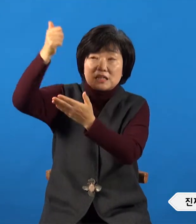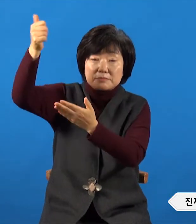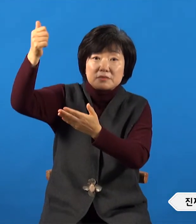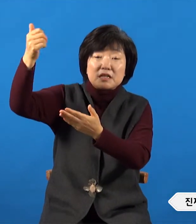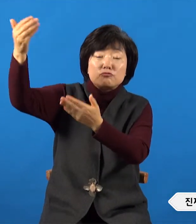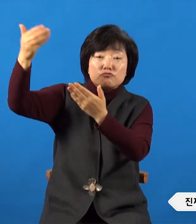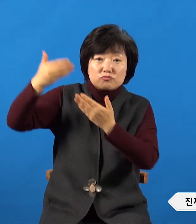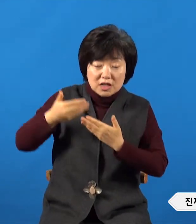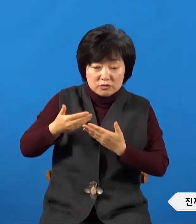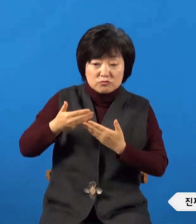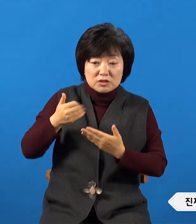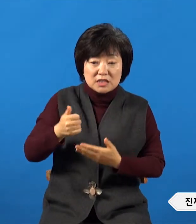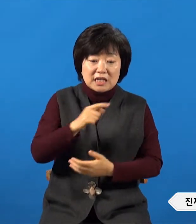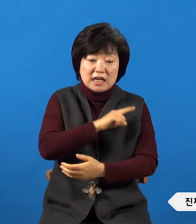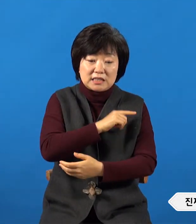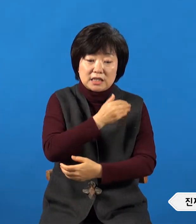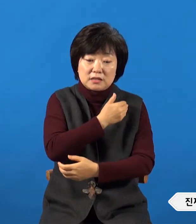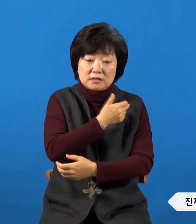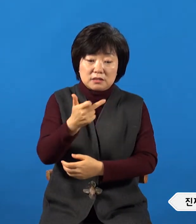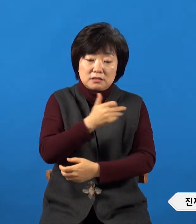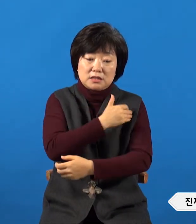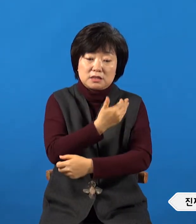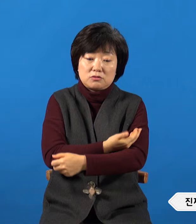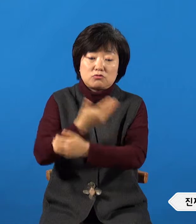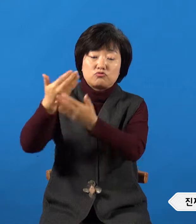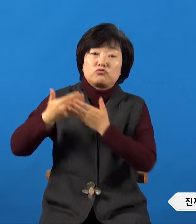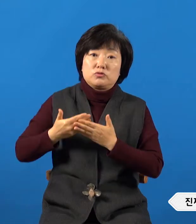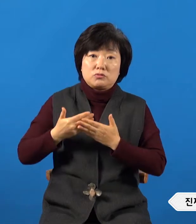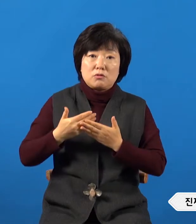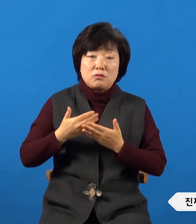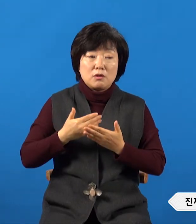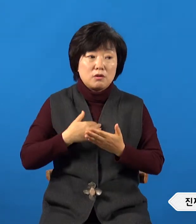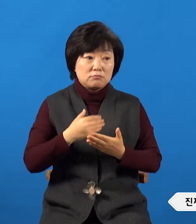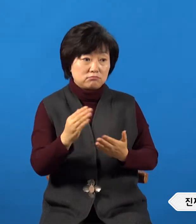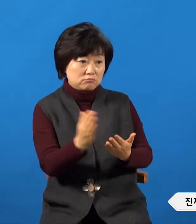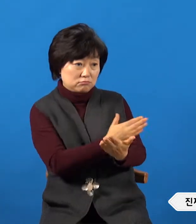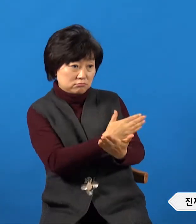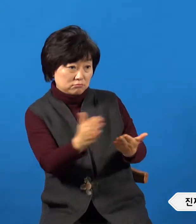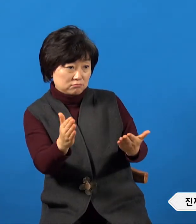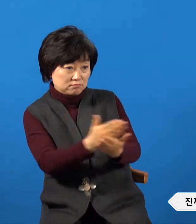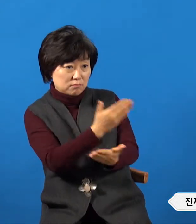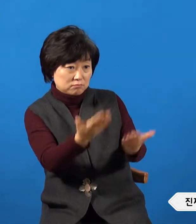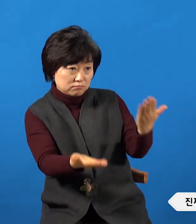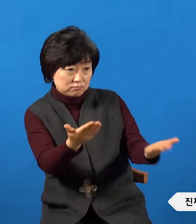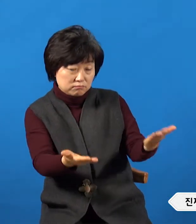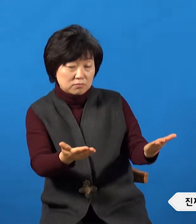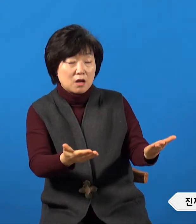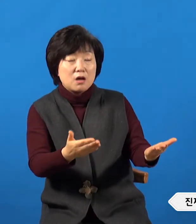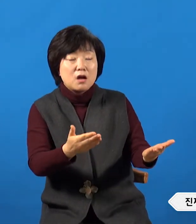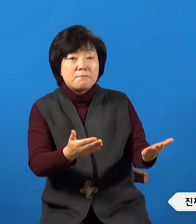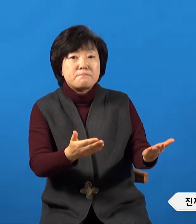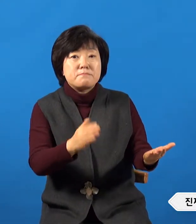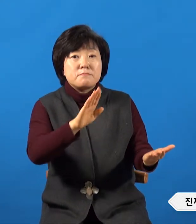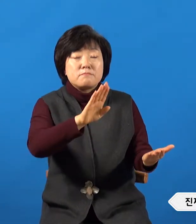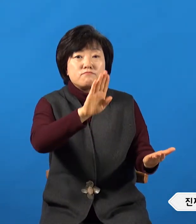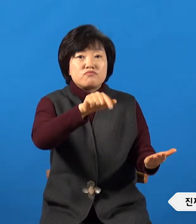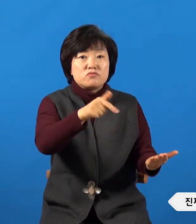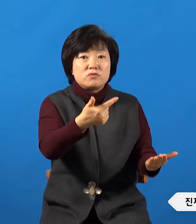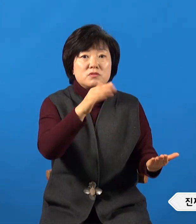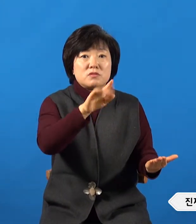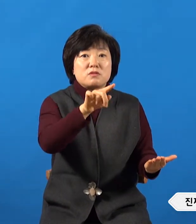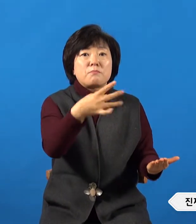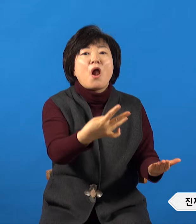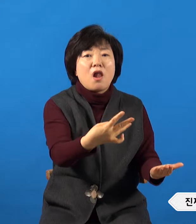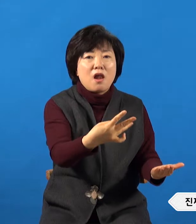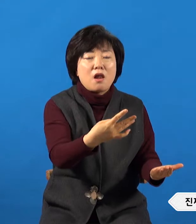있는 가장 기본적인 능력이기도 합니다. 분별할 수 있어야 합니다. 성경이 지금 여기서 말씀하시는